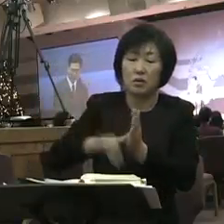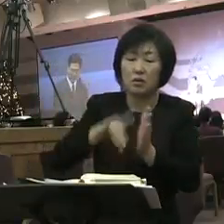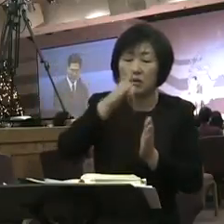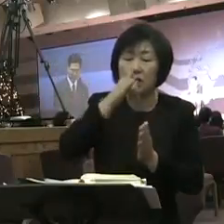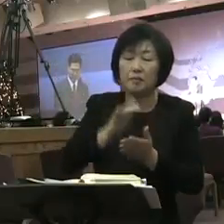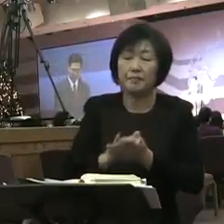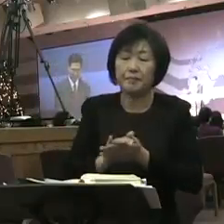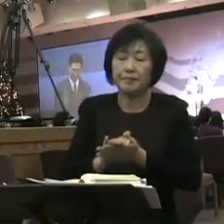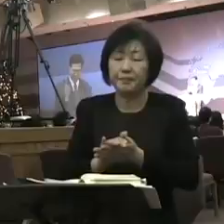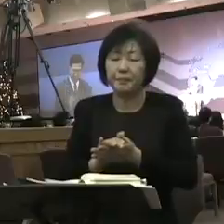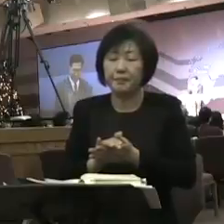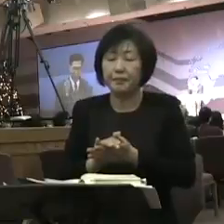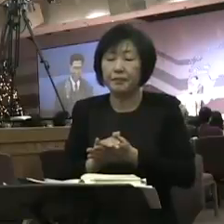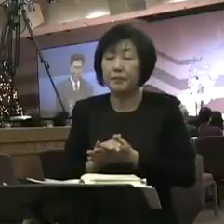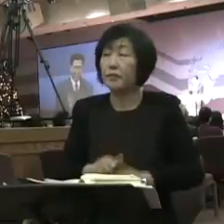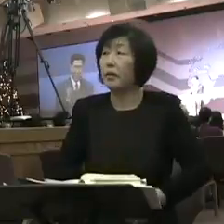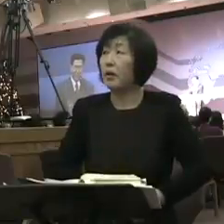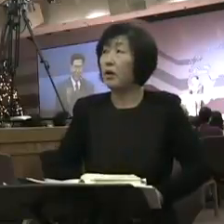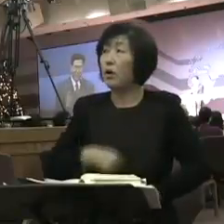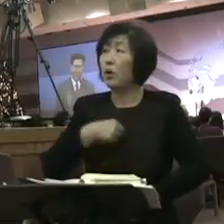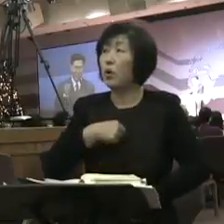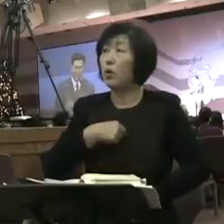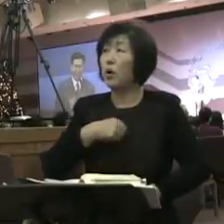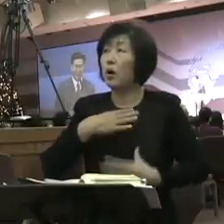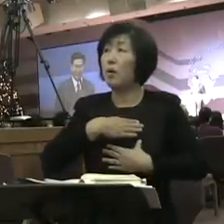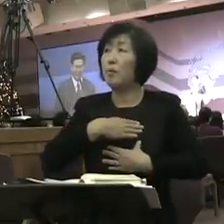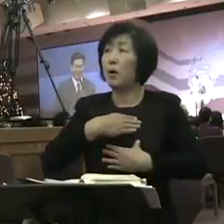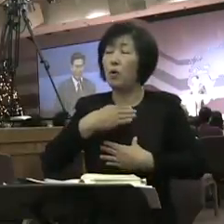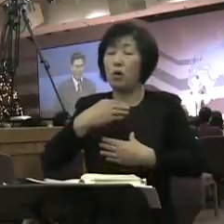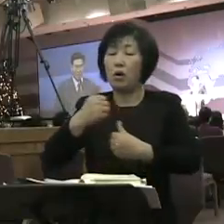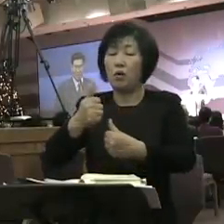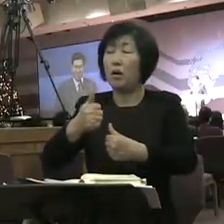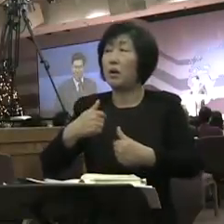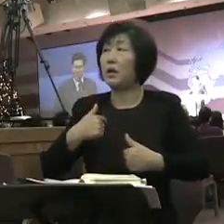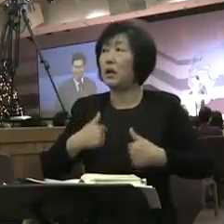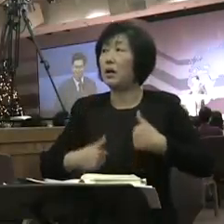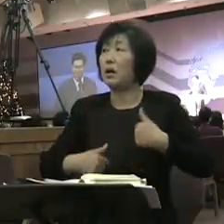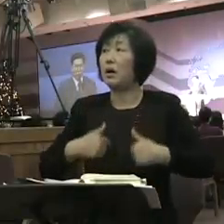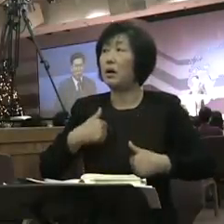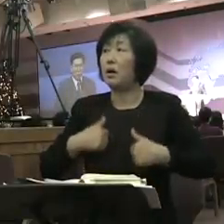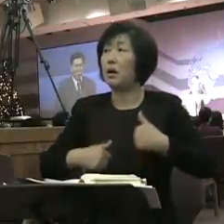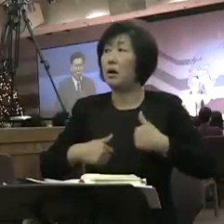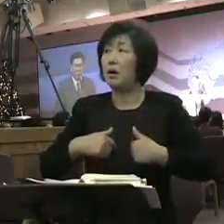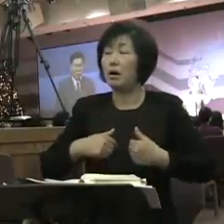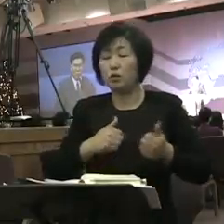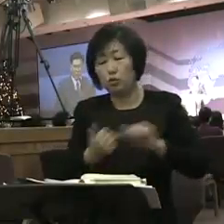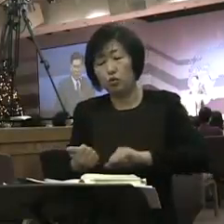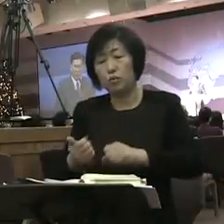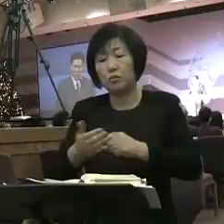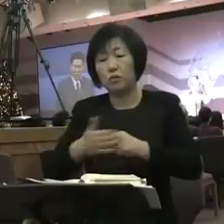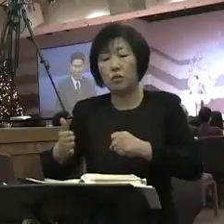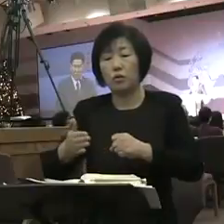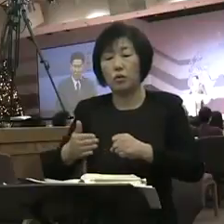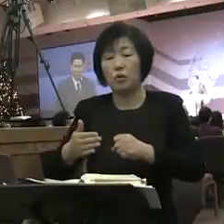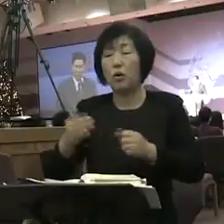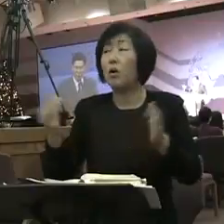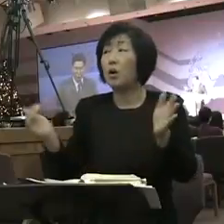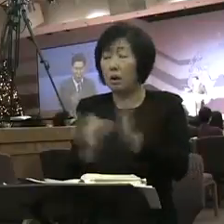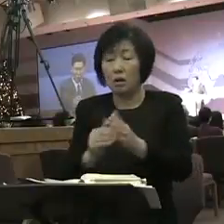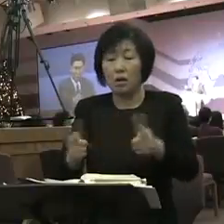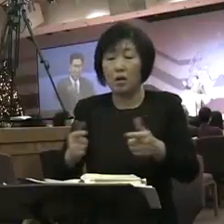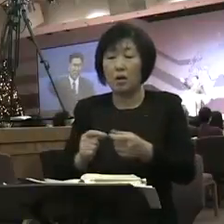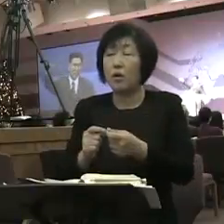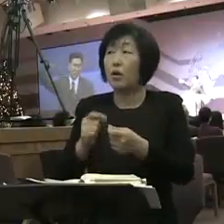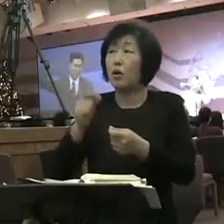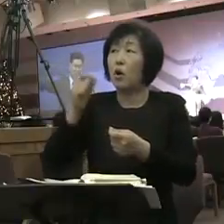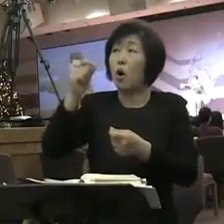하나님께서 뭐라 그러세요? 의와 평강과 희락이다. 이것은요, 우리의 죽음으로 끝나는 것이 아닙니다.